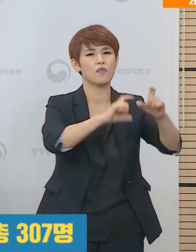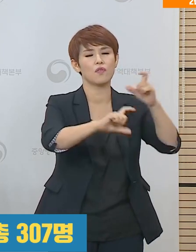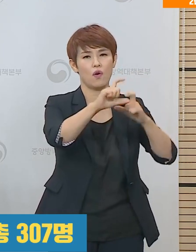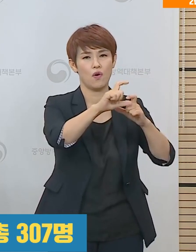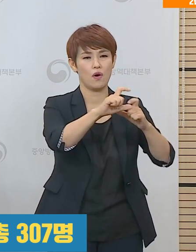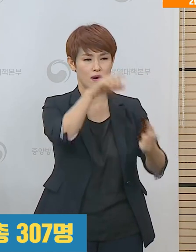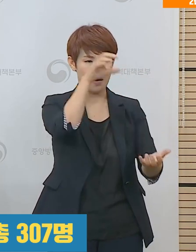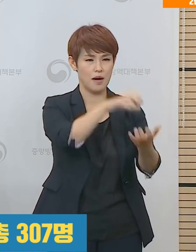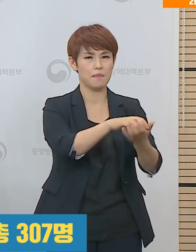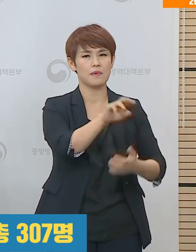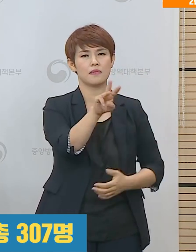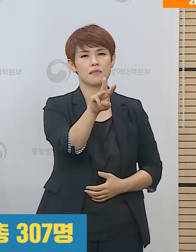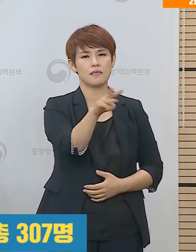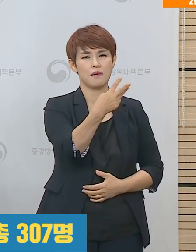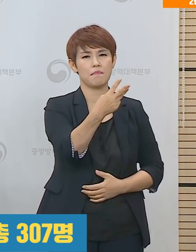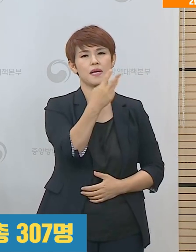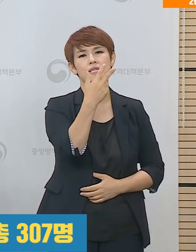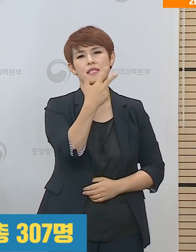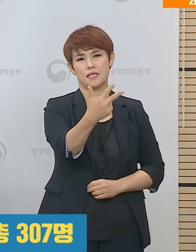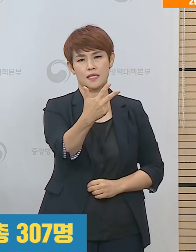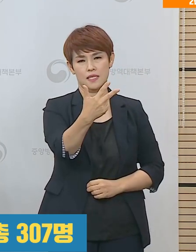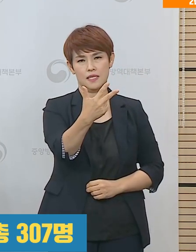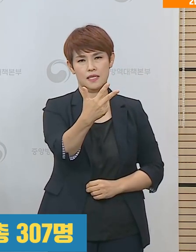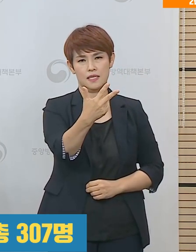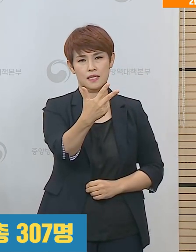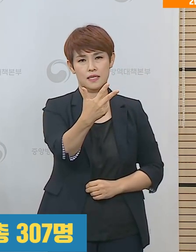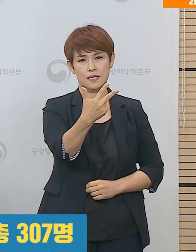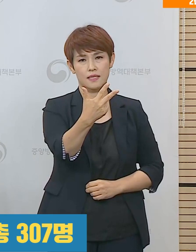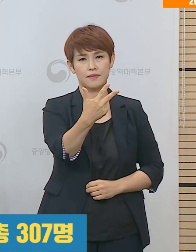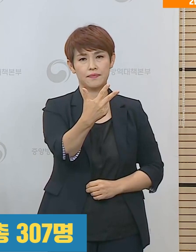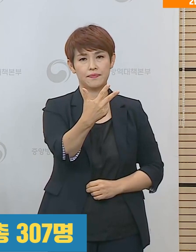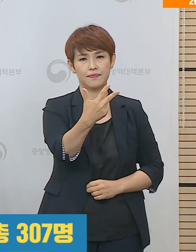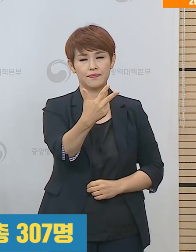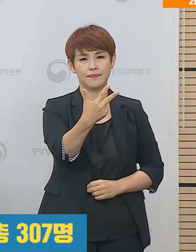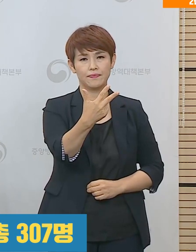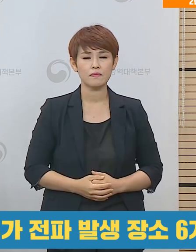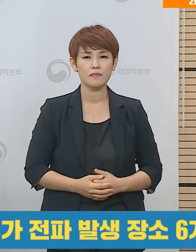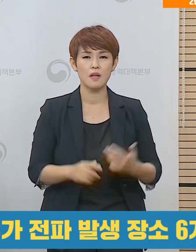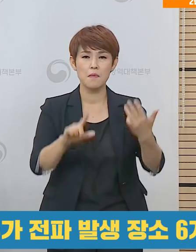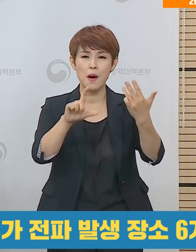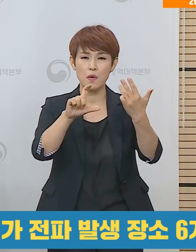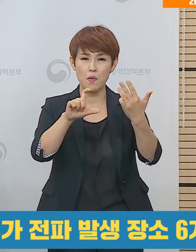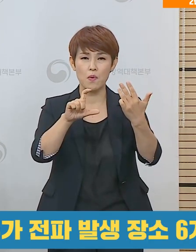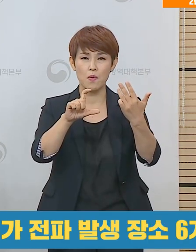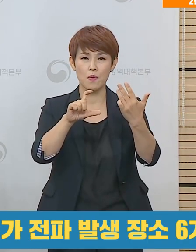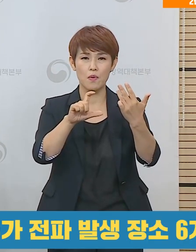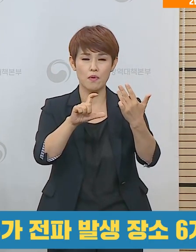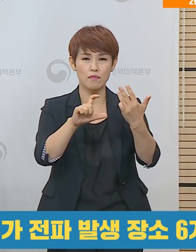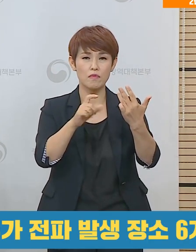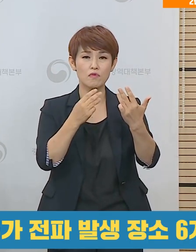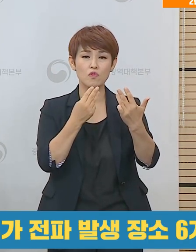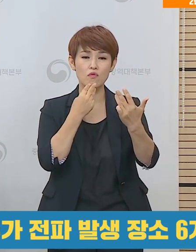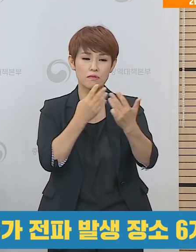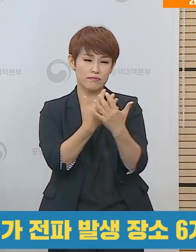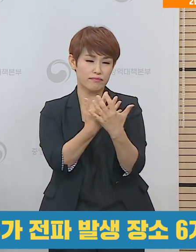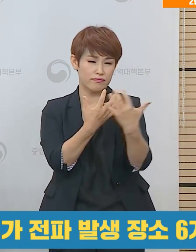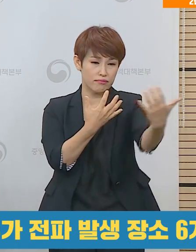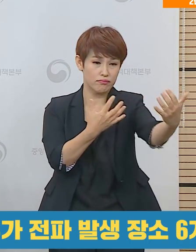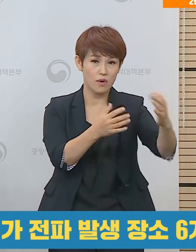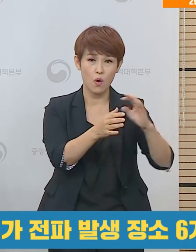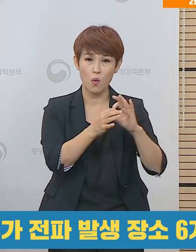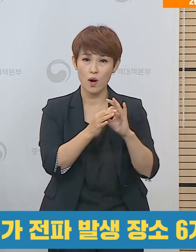총 307명이 확진 발견되었습니다. 8월 15일 서울 도심 집회와